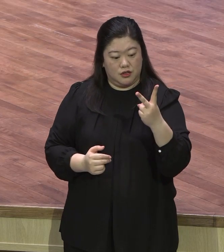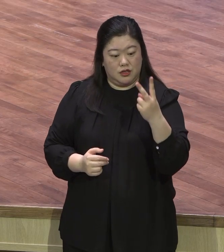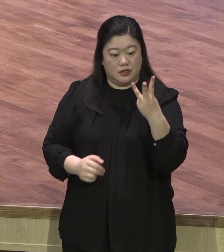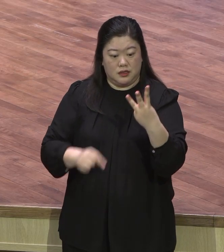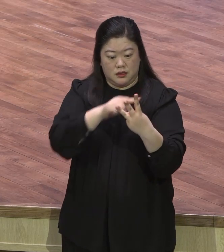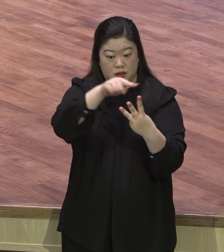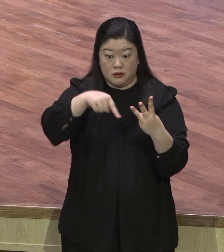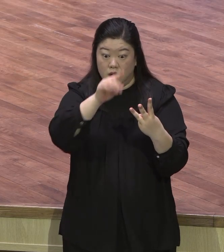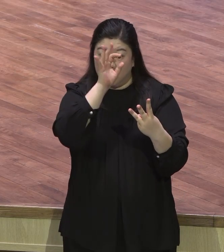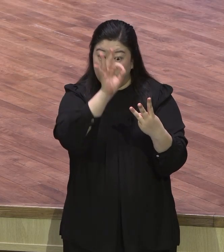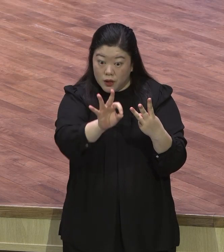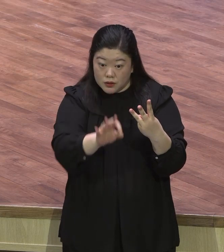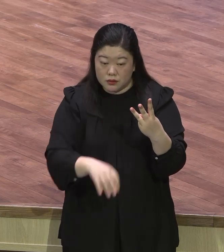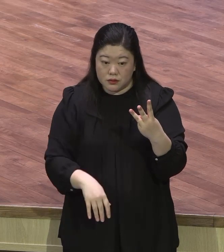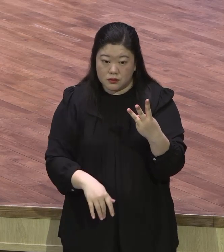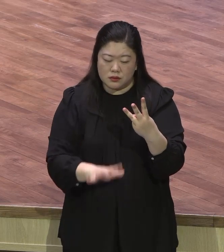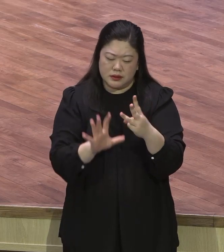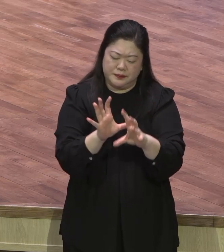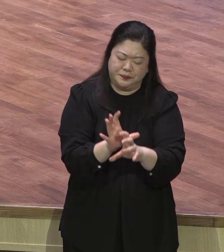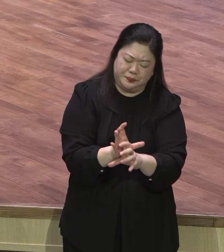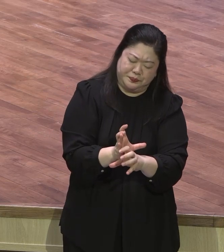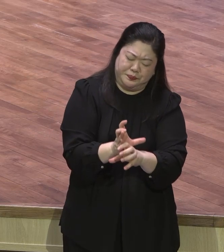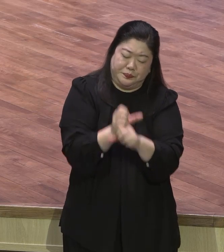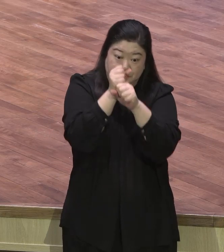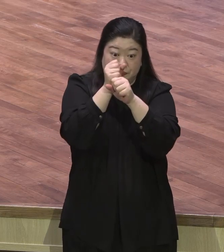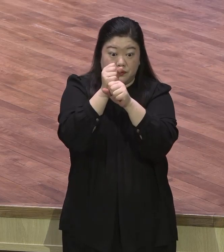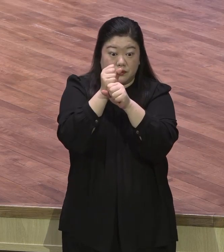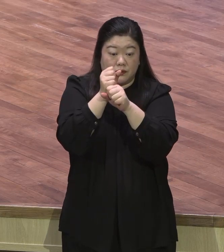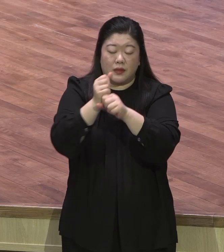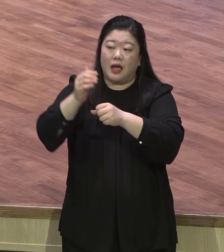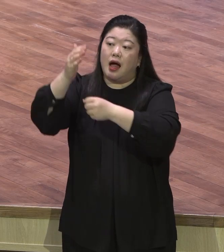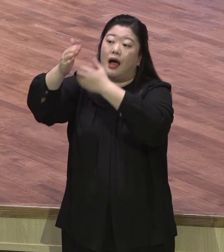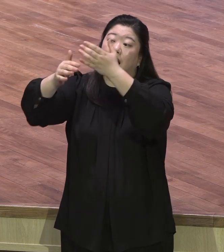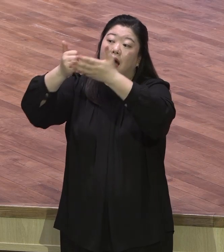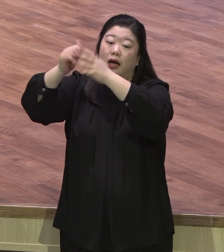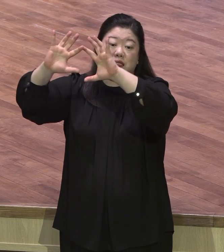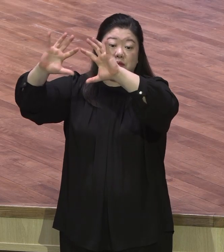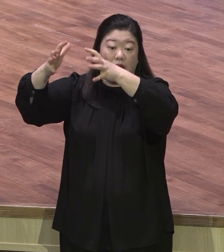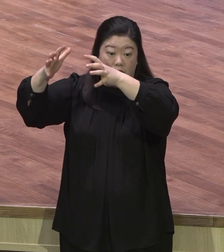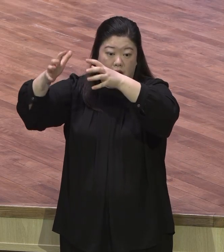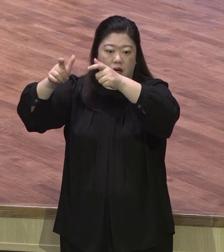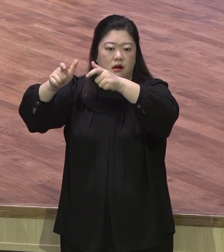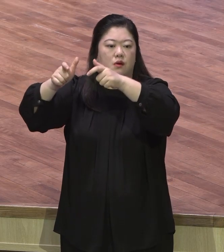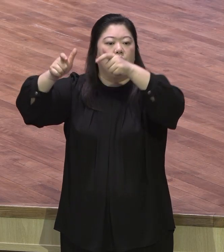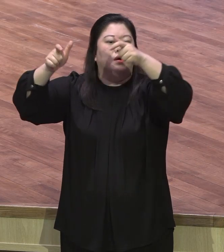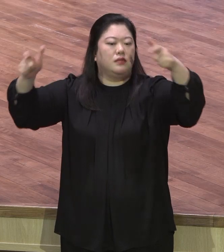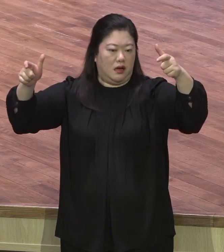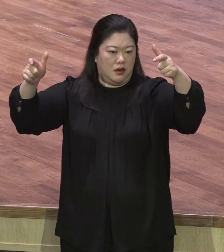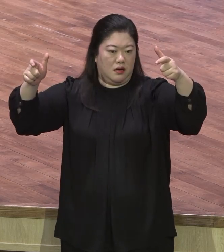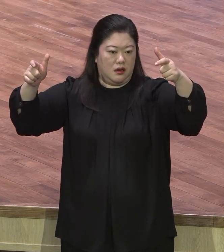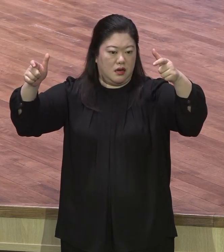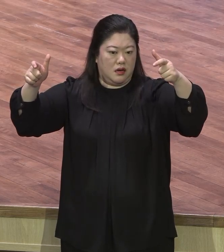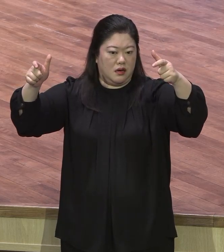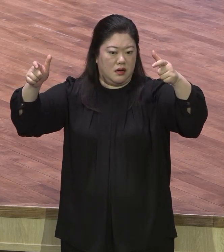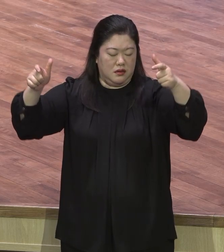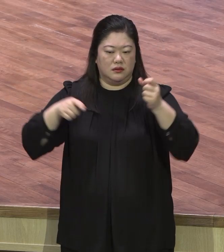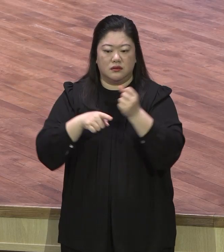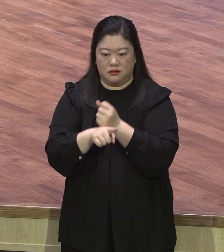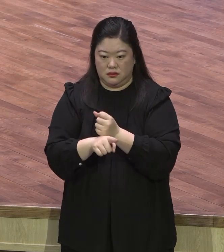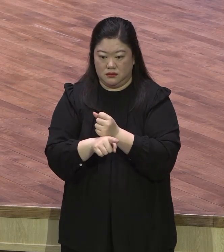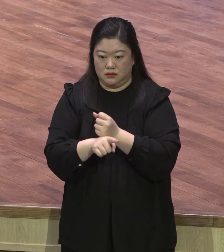강조합니까 한마디로 하나님 나라 확장이 맞춰져 있어요 하나님 나라 확장